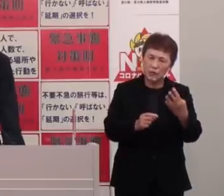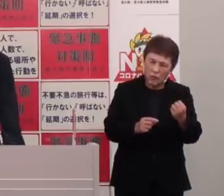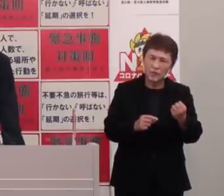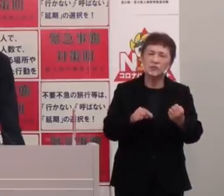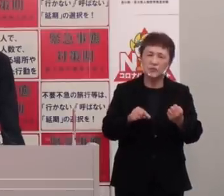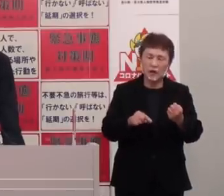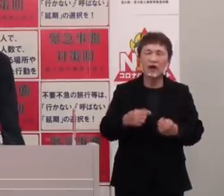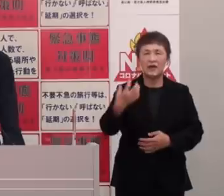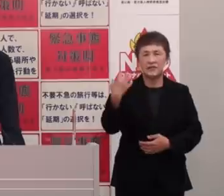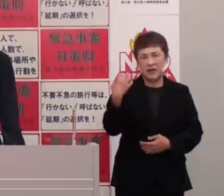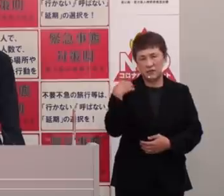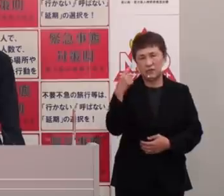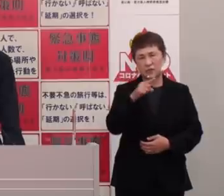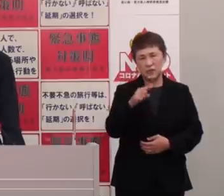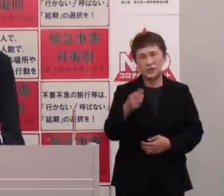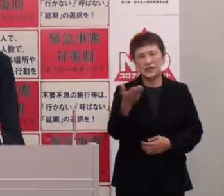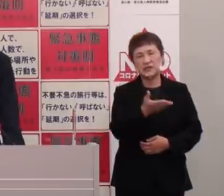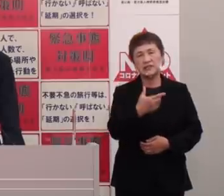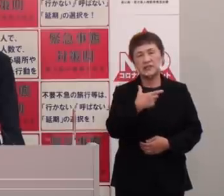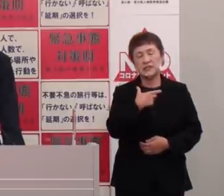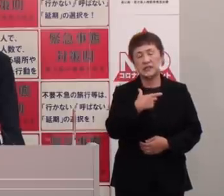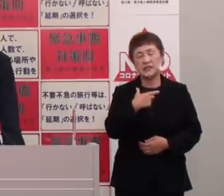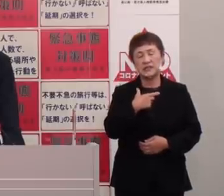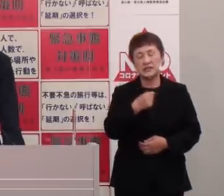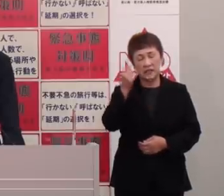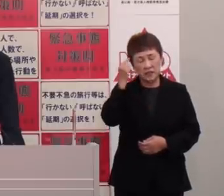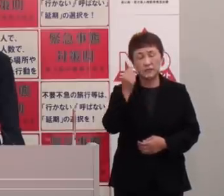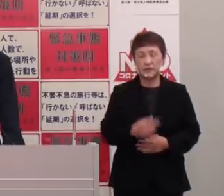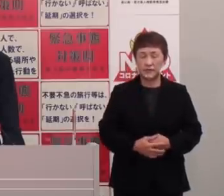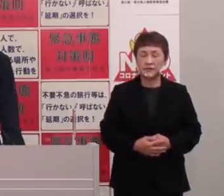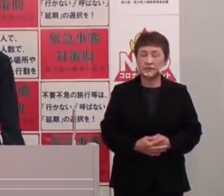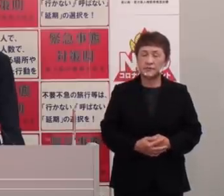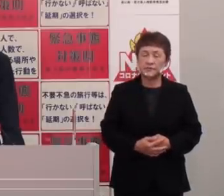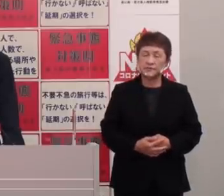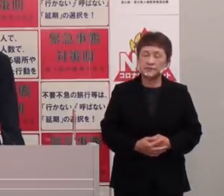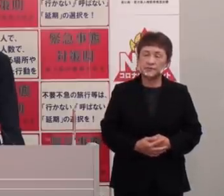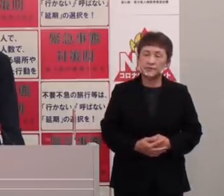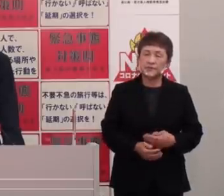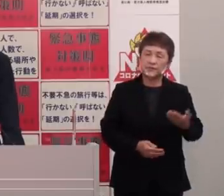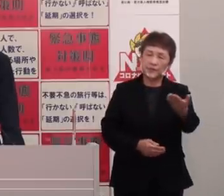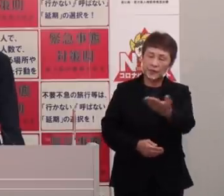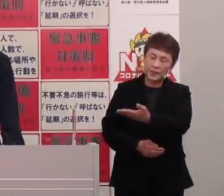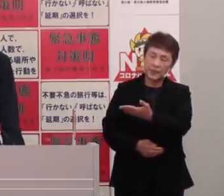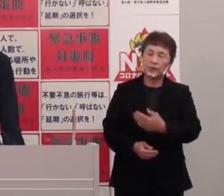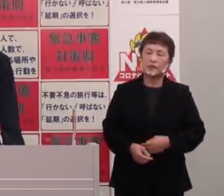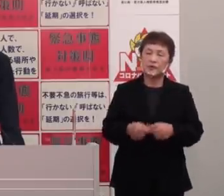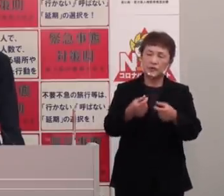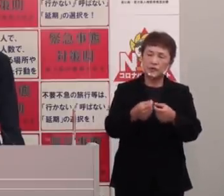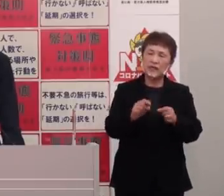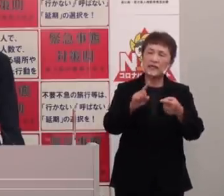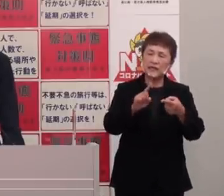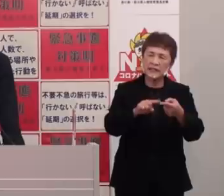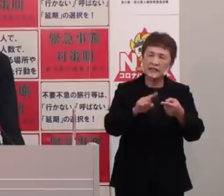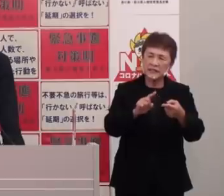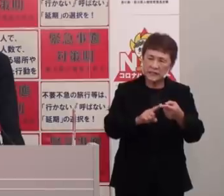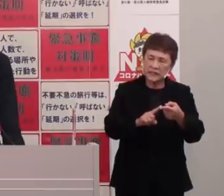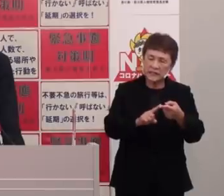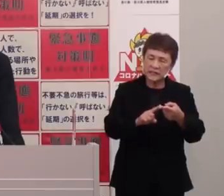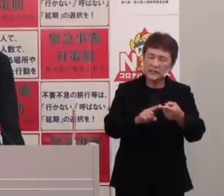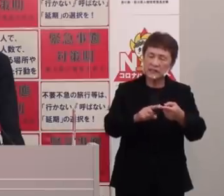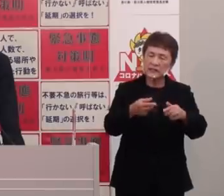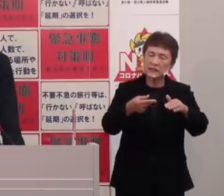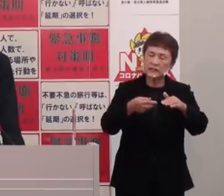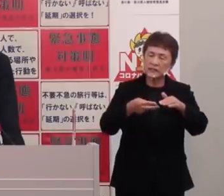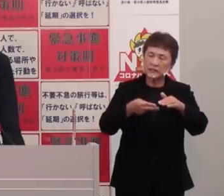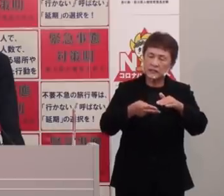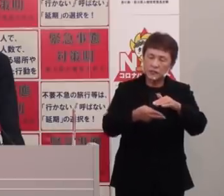にお聞きいただければと思います。 わかりました。じゃあ具体的にどの程度 の, その入院等調